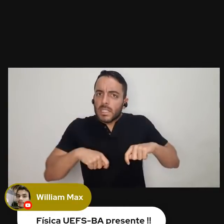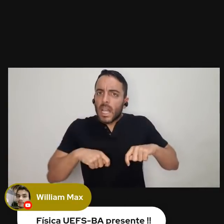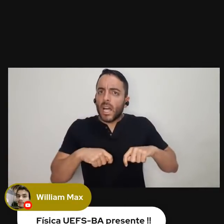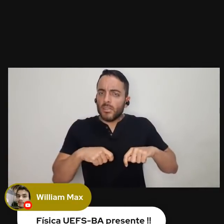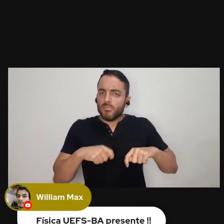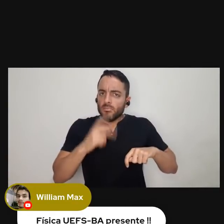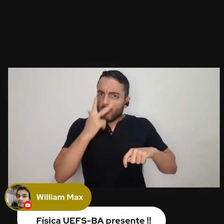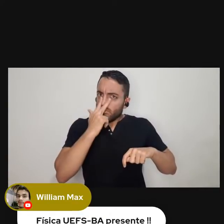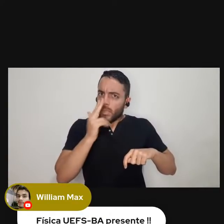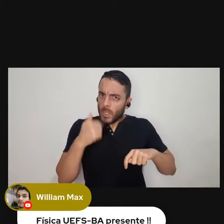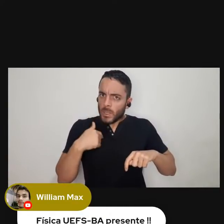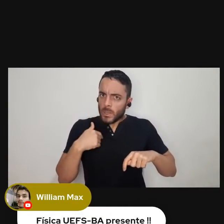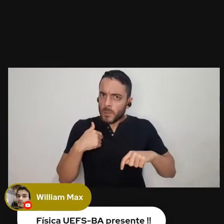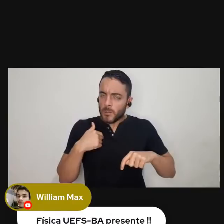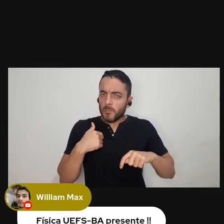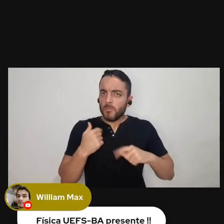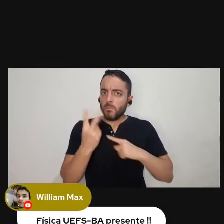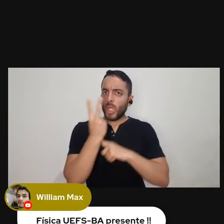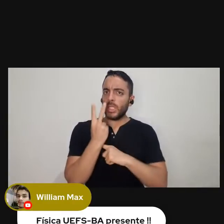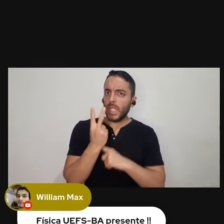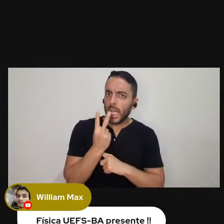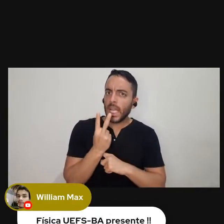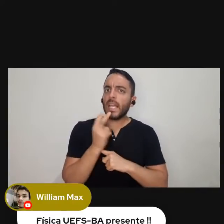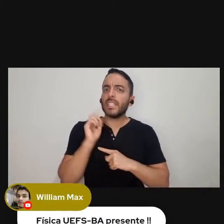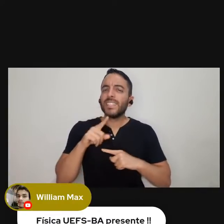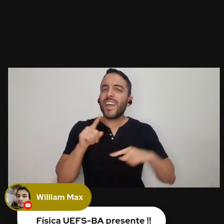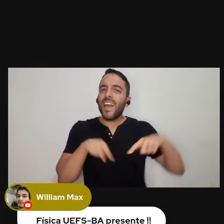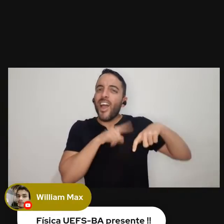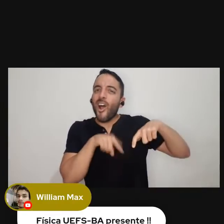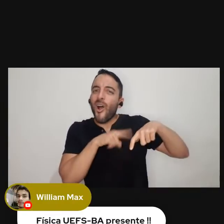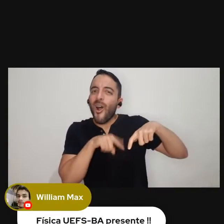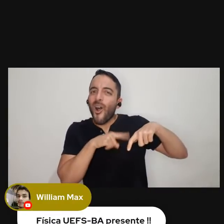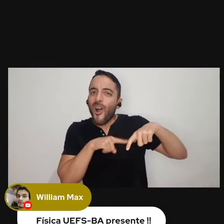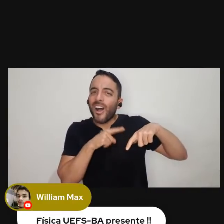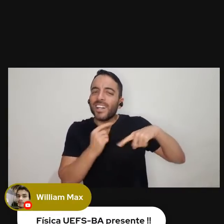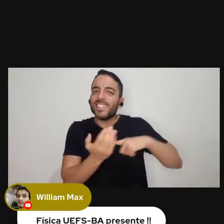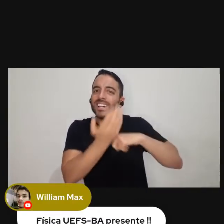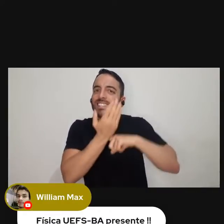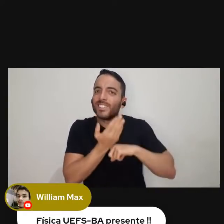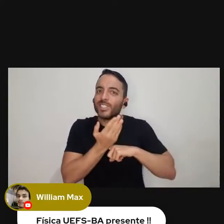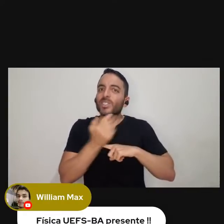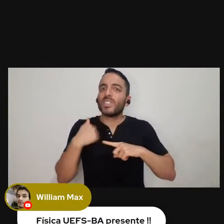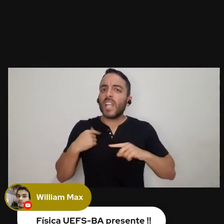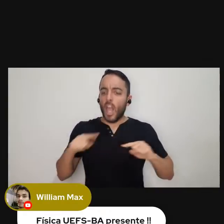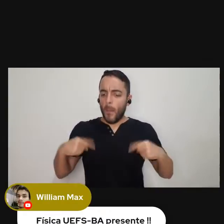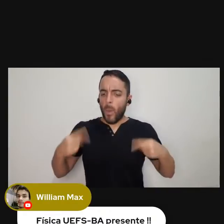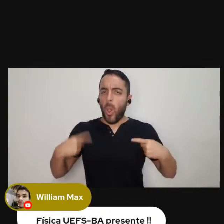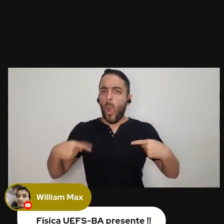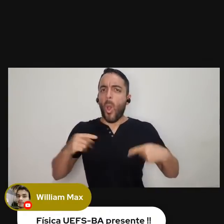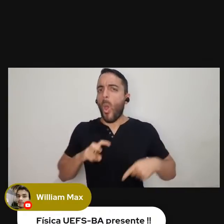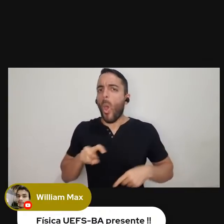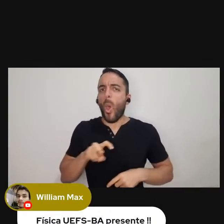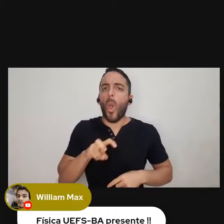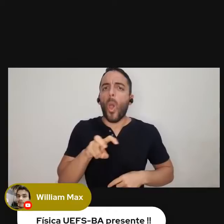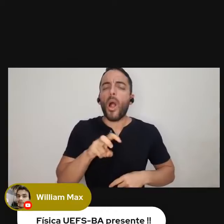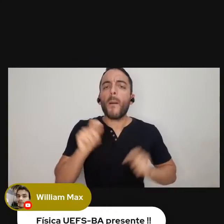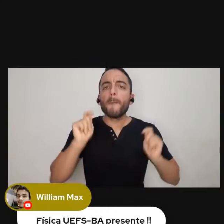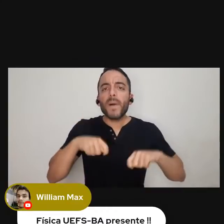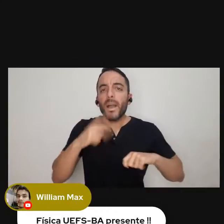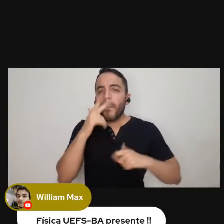a roda como extensão dos pés, enfim, o computador como extensão da mente,